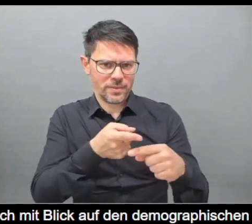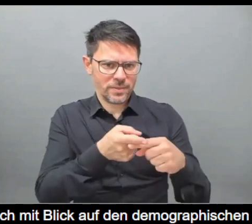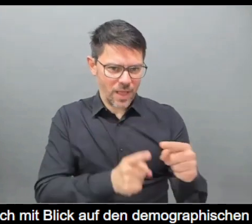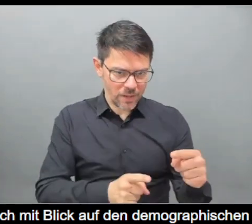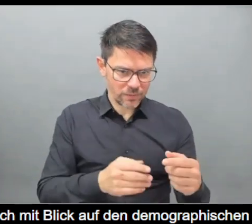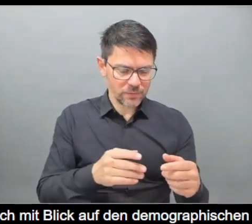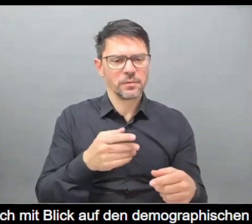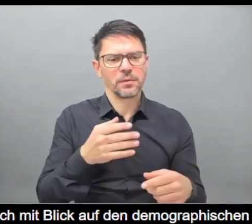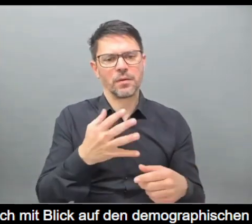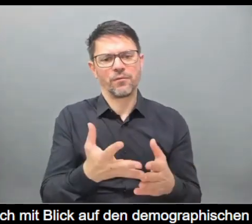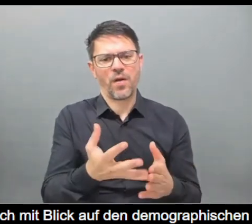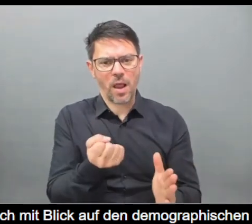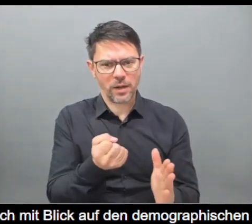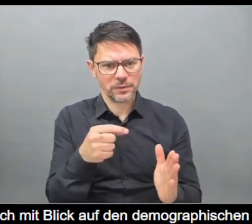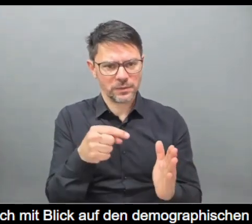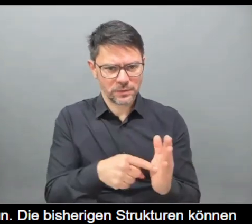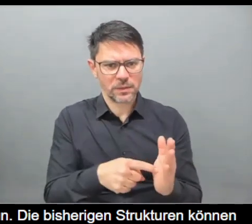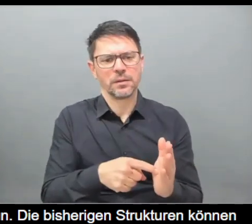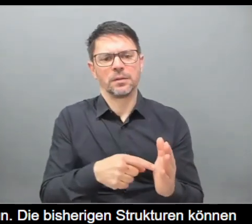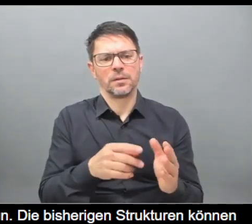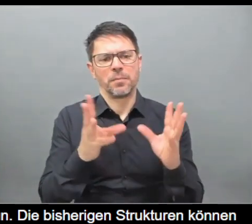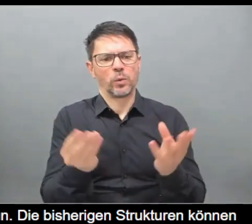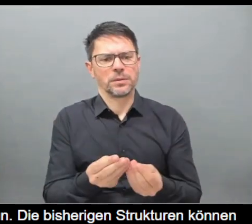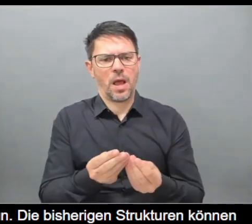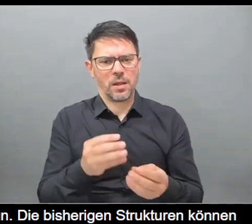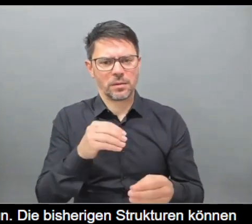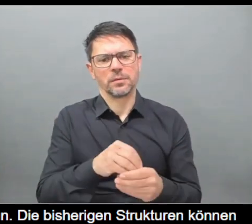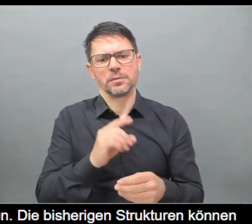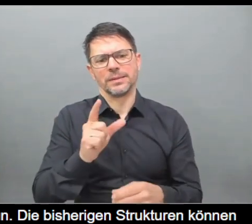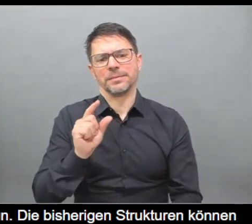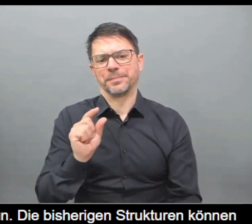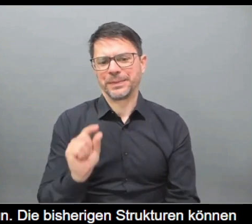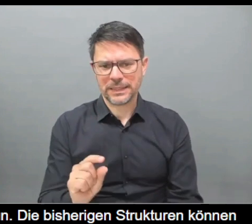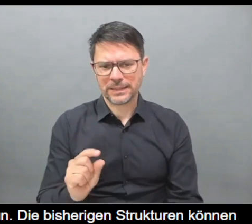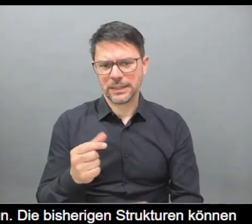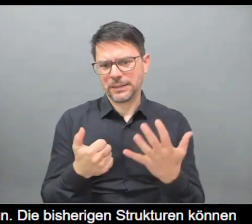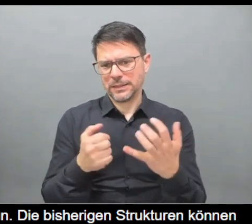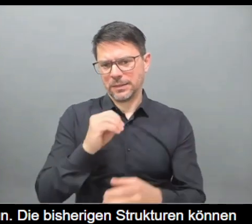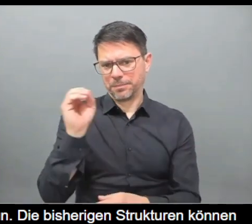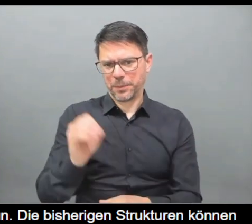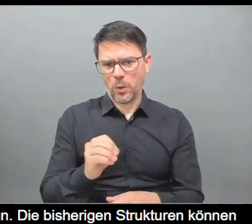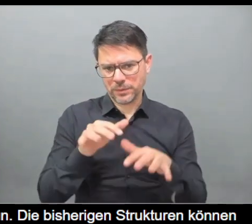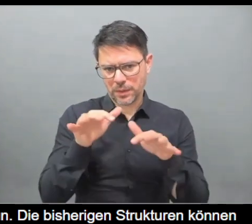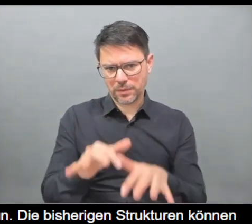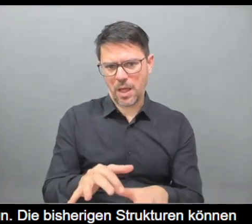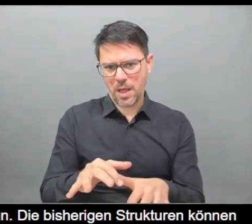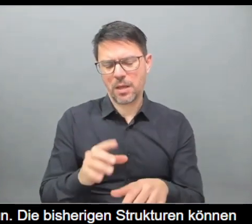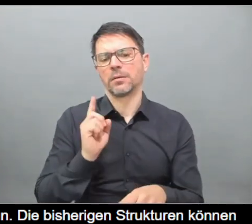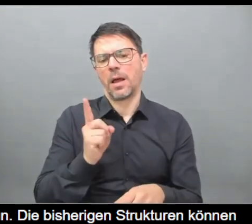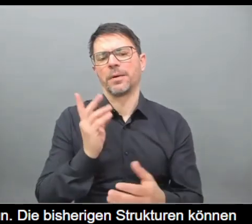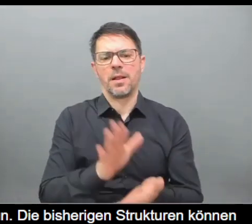Gleichzeitig muss man aber feststellen, dass das Konzept, das im Dezember vorgestellt wurde, ein sehr starres, ein sehr formalisiertes Konzept ist,